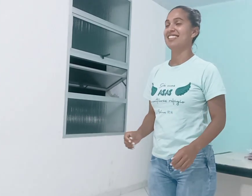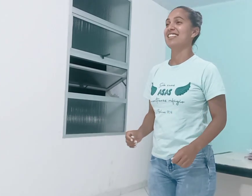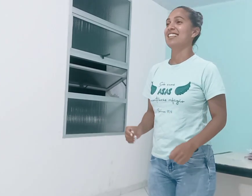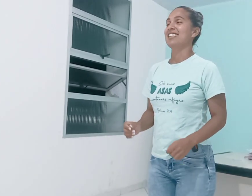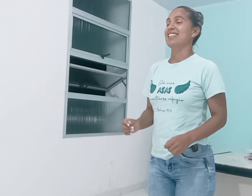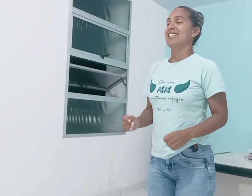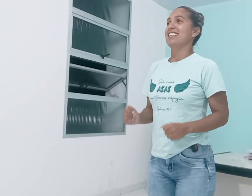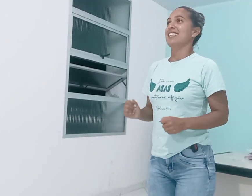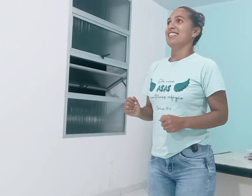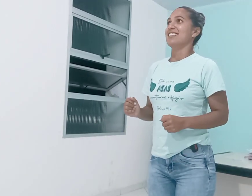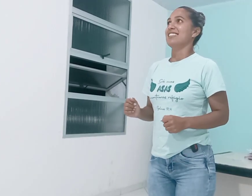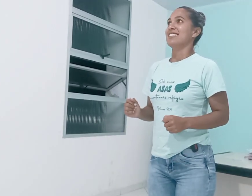Nasci.